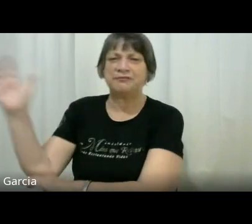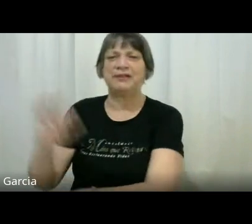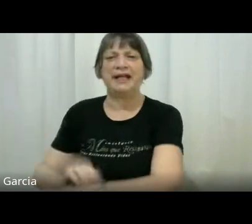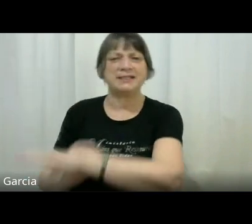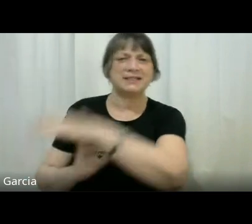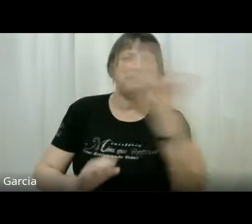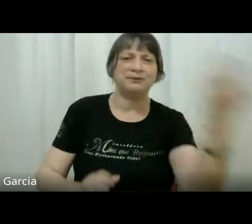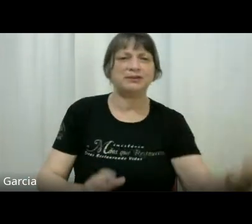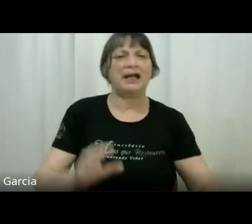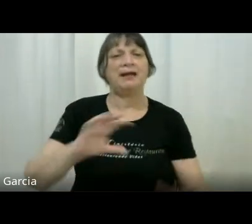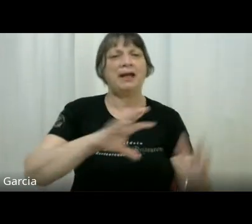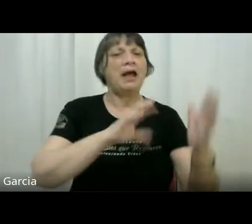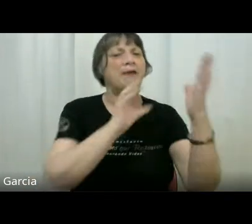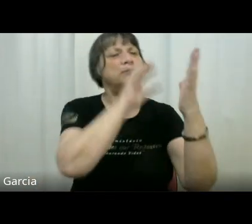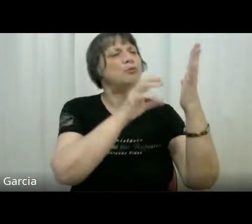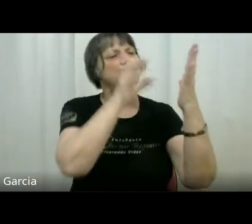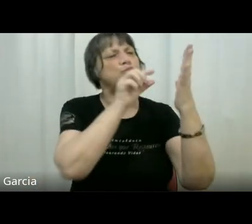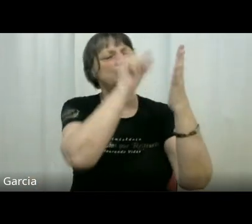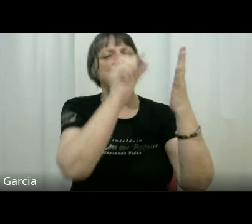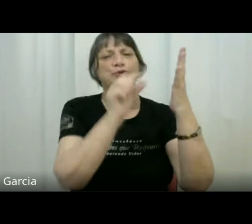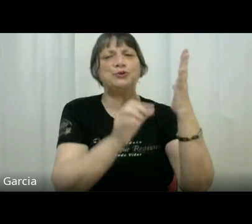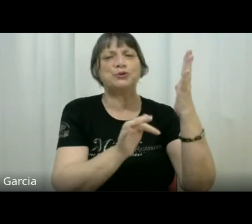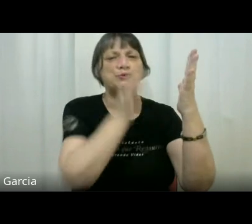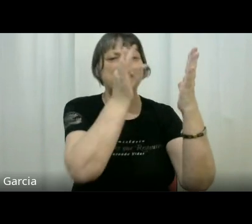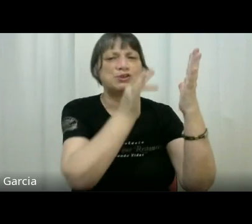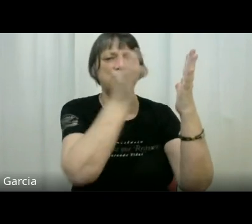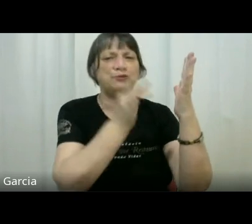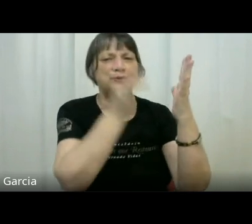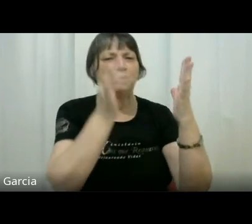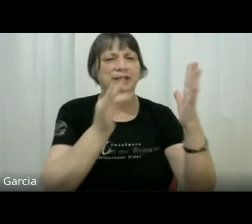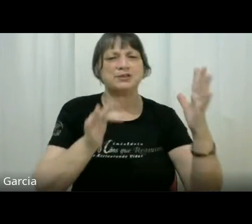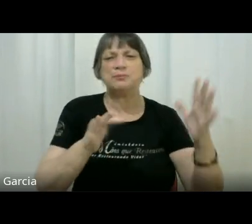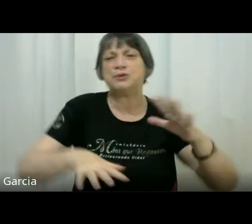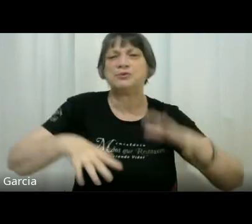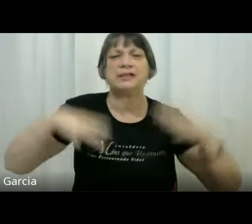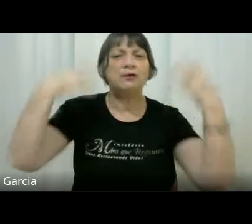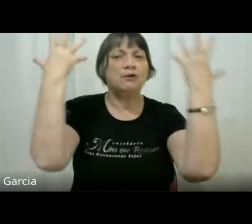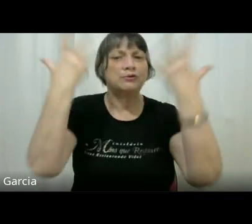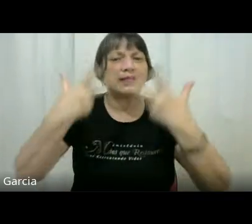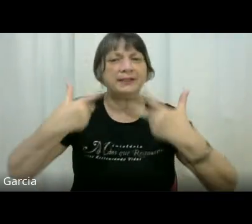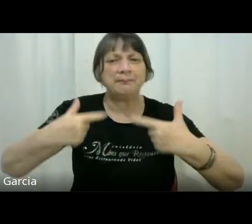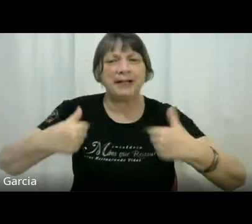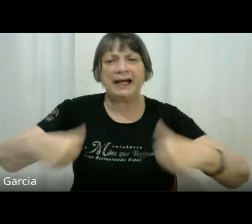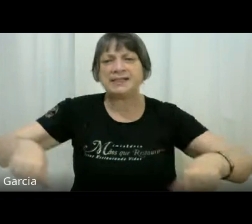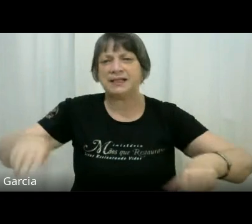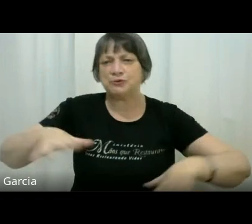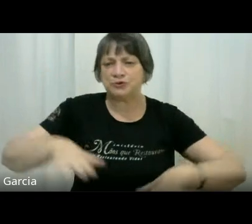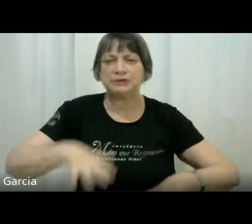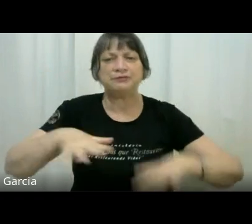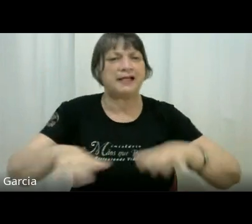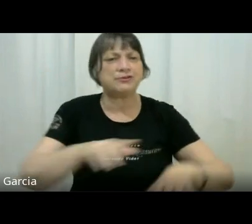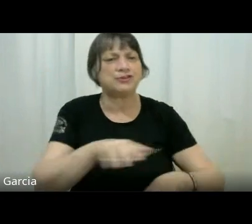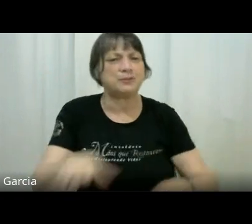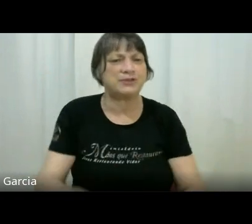muita floresta, os frutos, as flores, muitos os animais, ela